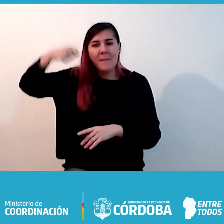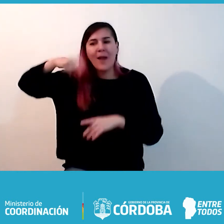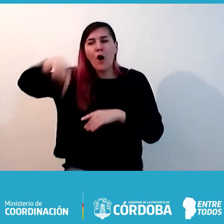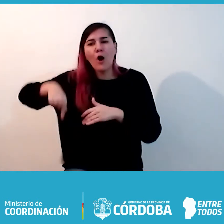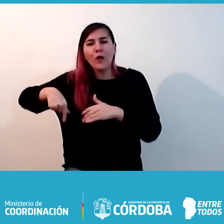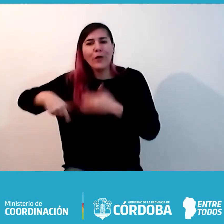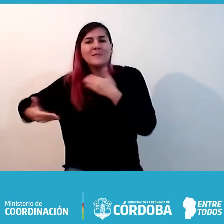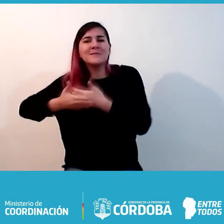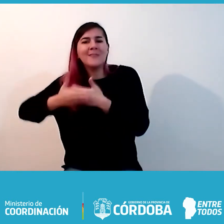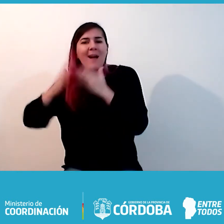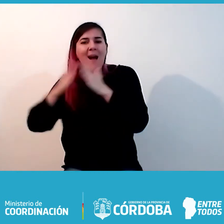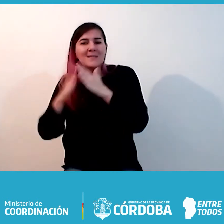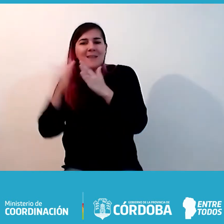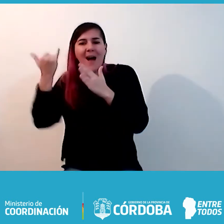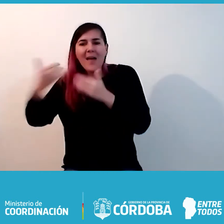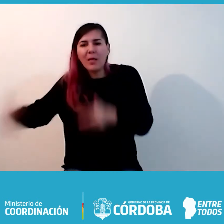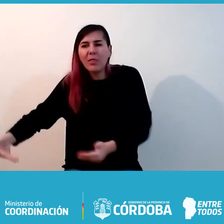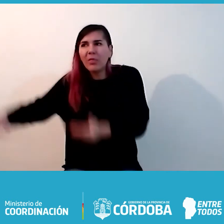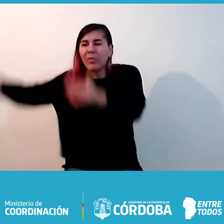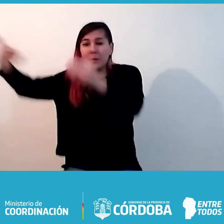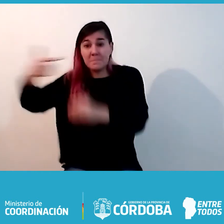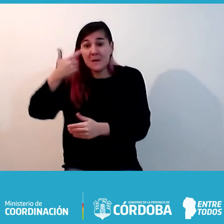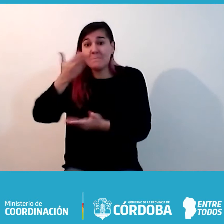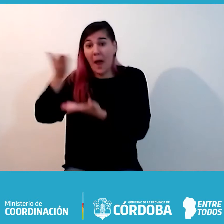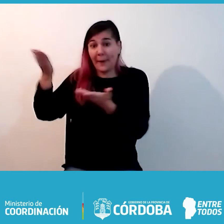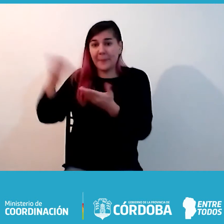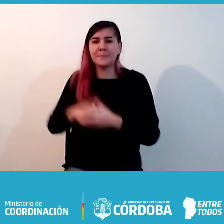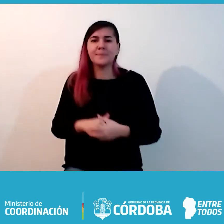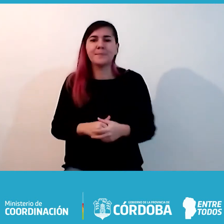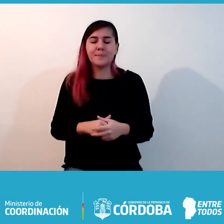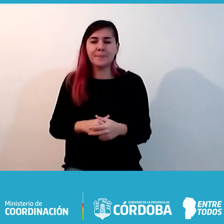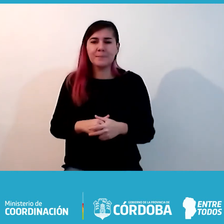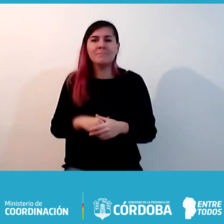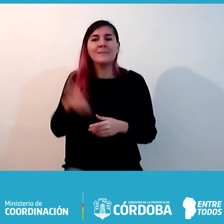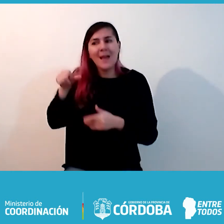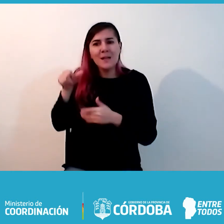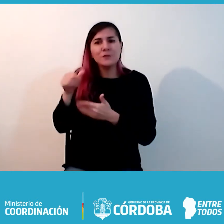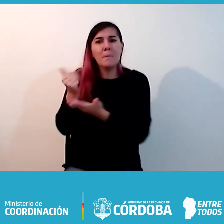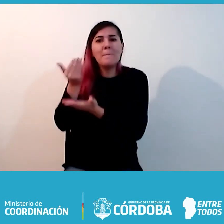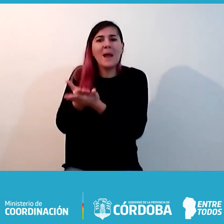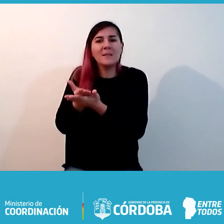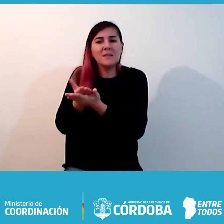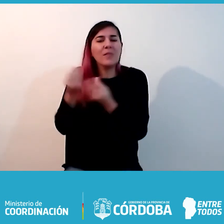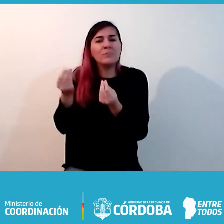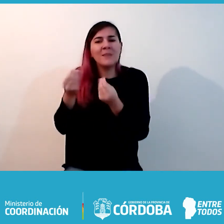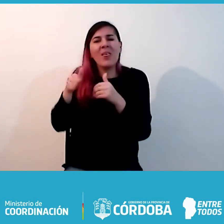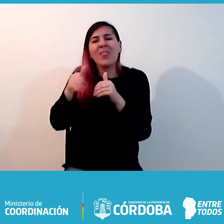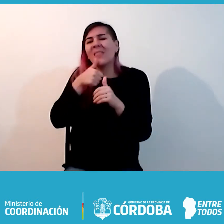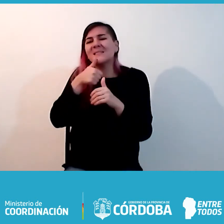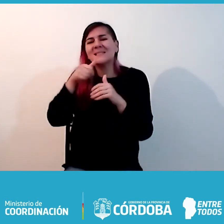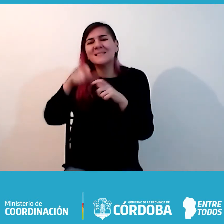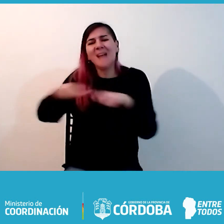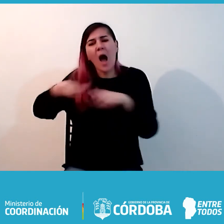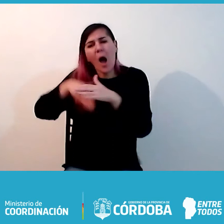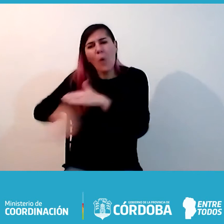casa tienen este paredón, enseña imagen. Eso planteado, dice, es el desagüe. Vengo a mostrar el impacto